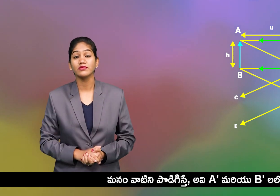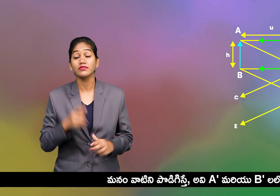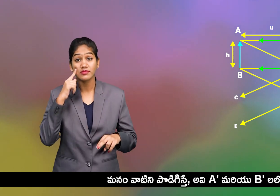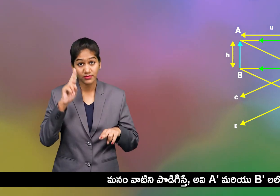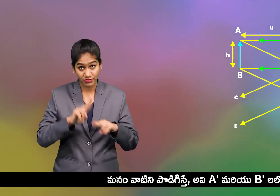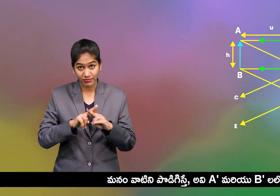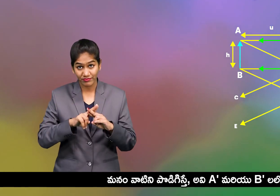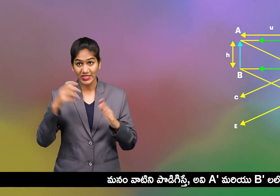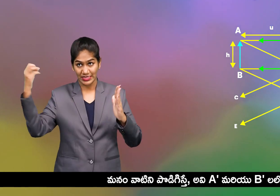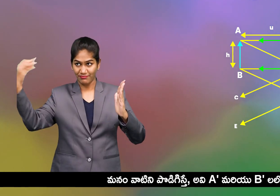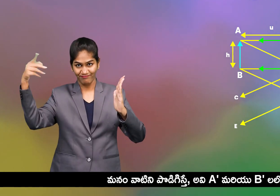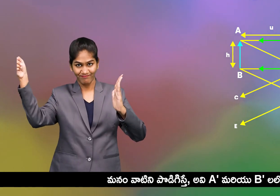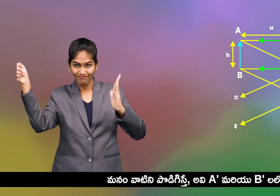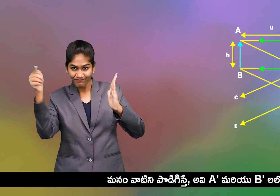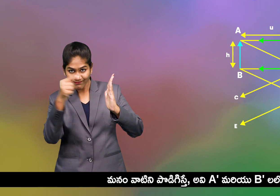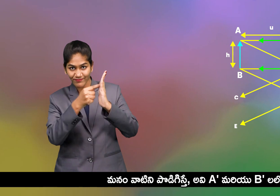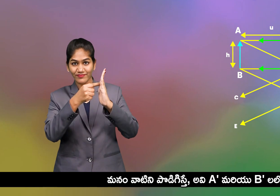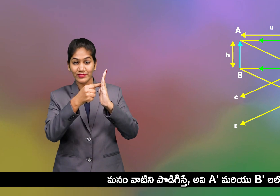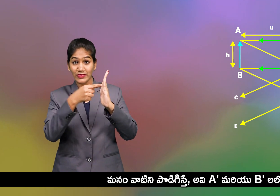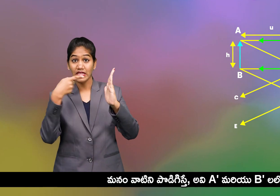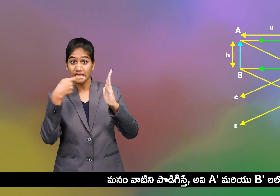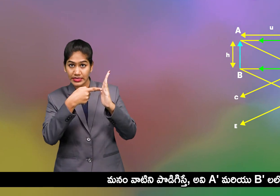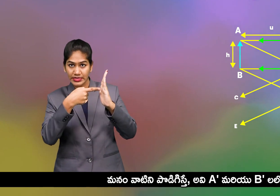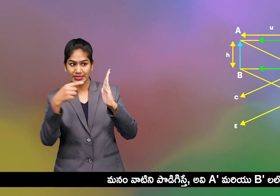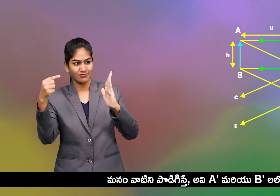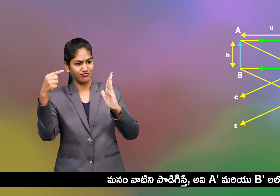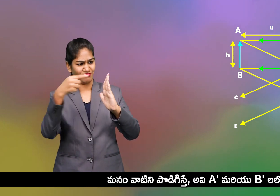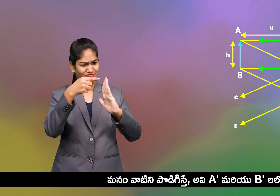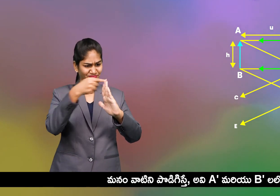మనం వాటిని పొడిగిస్తే అవి A మరియు Bలలో కలుస్తాయి.